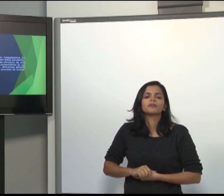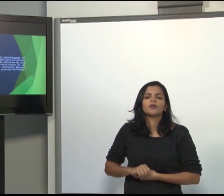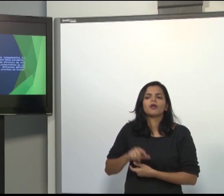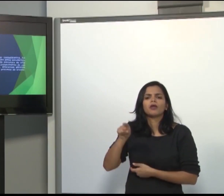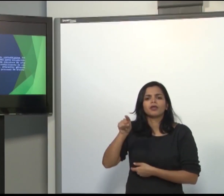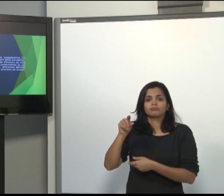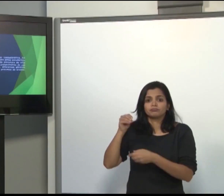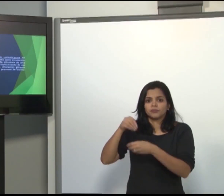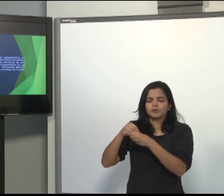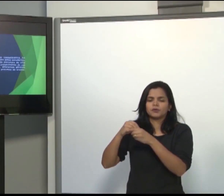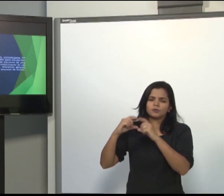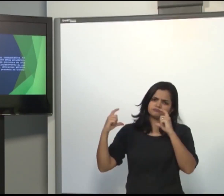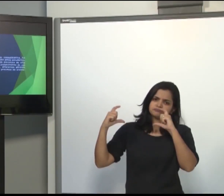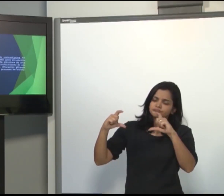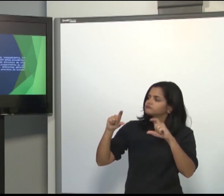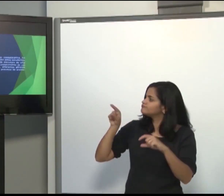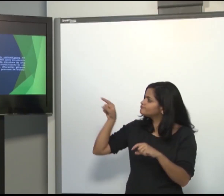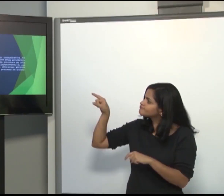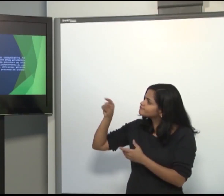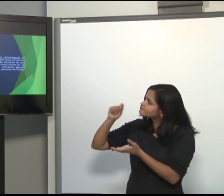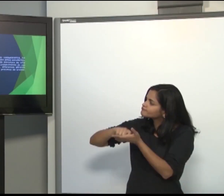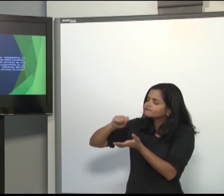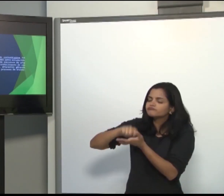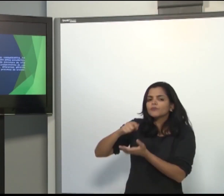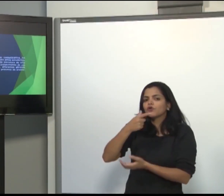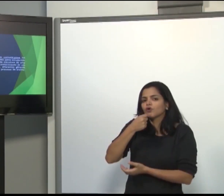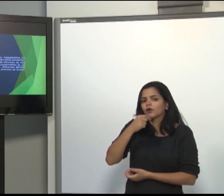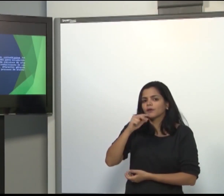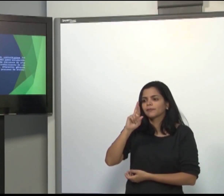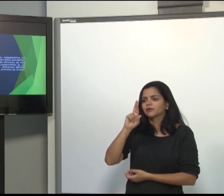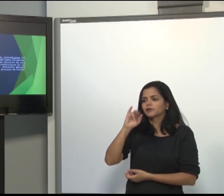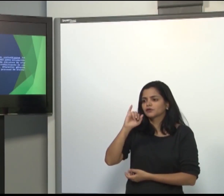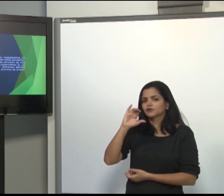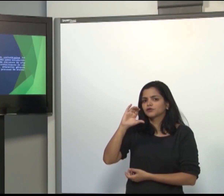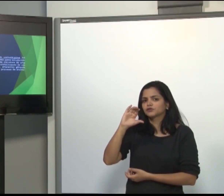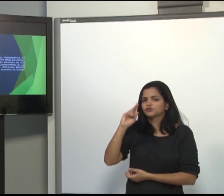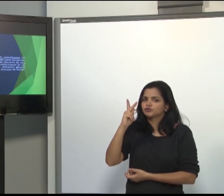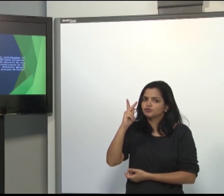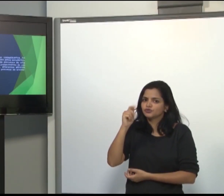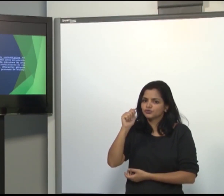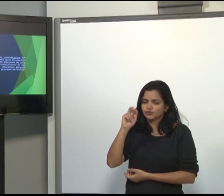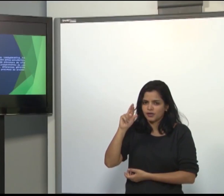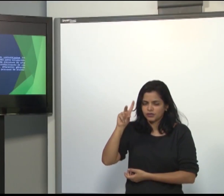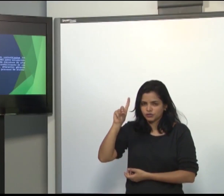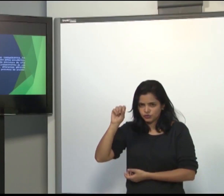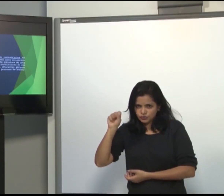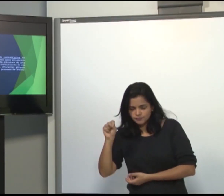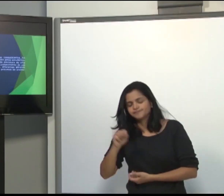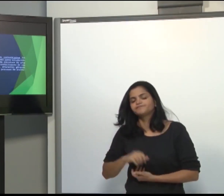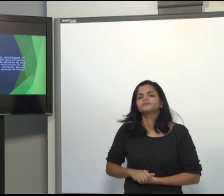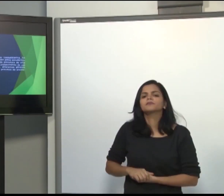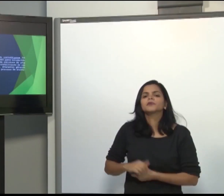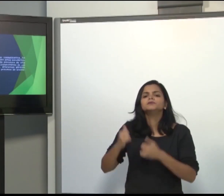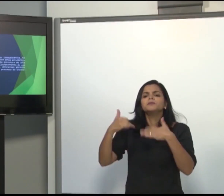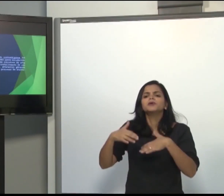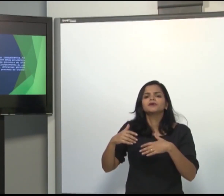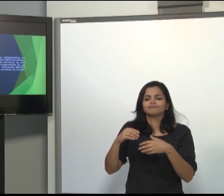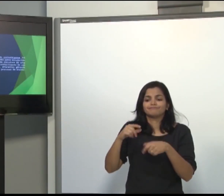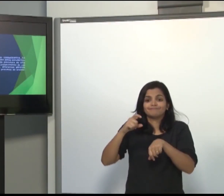porque, concordando com os estudos de Richardson sobre o ensino, a